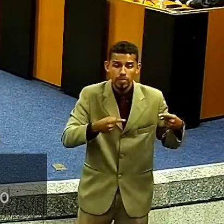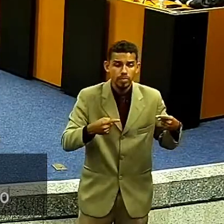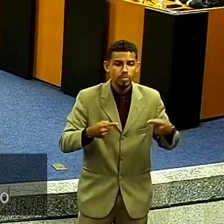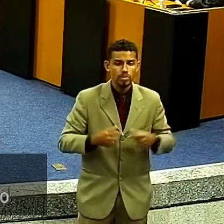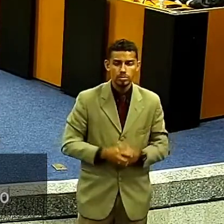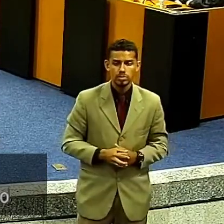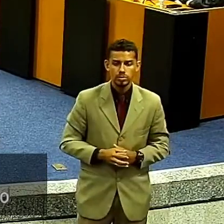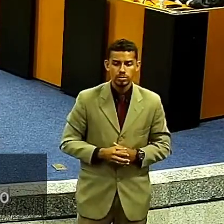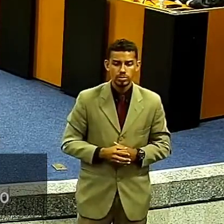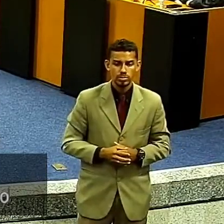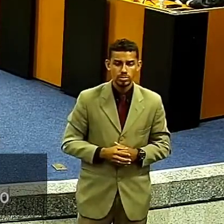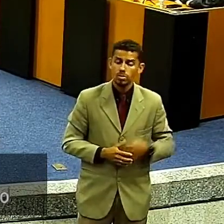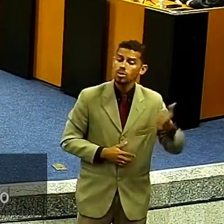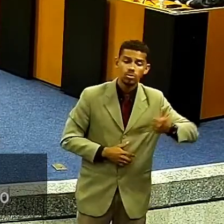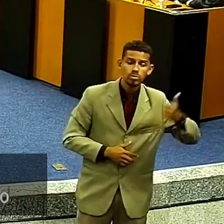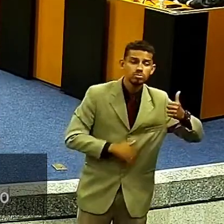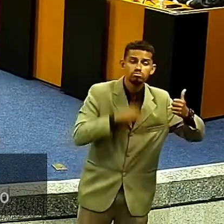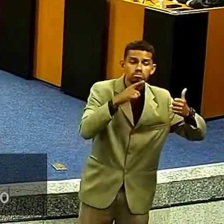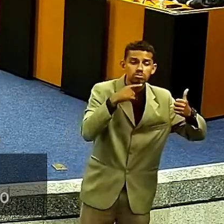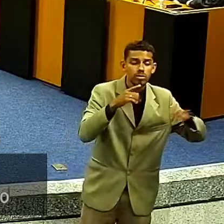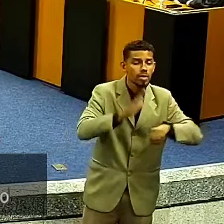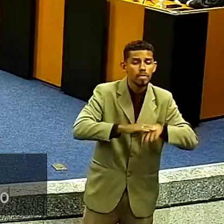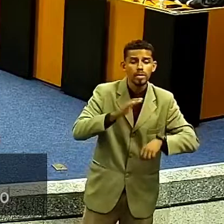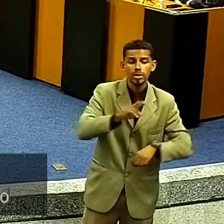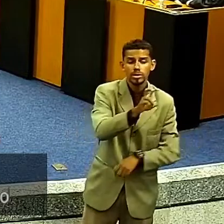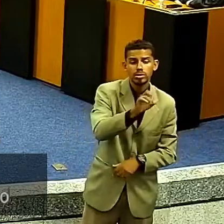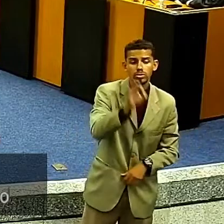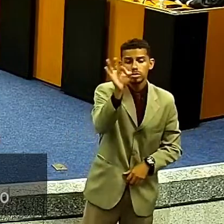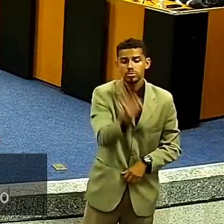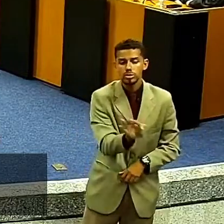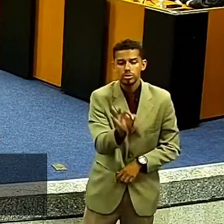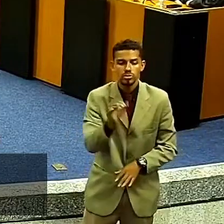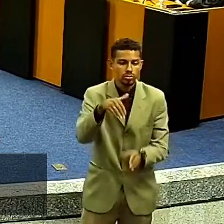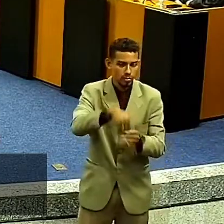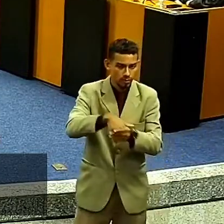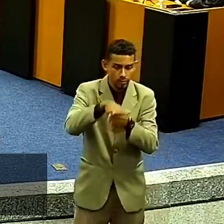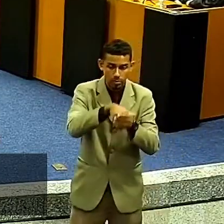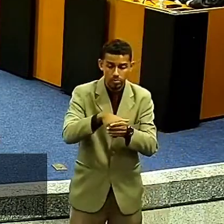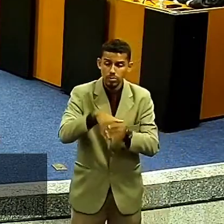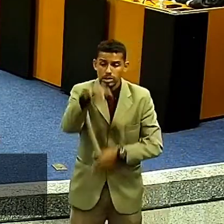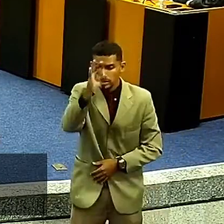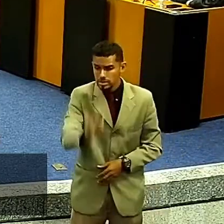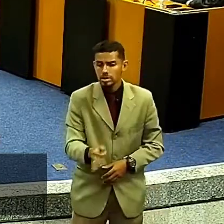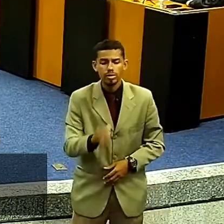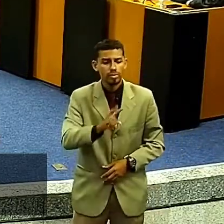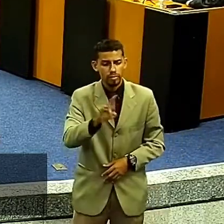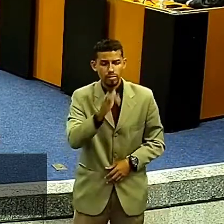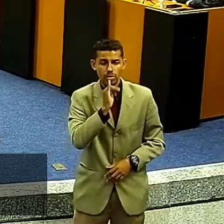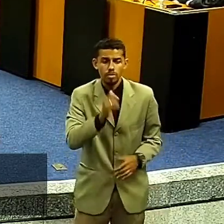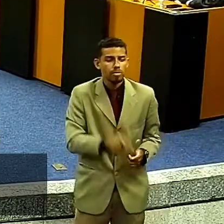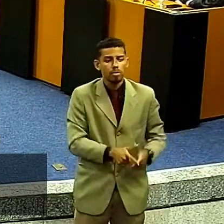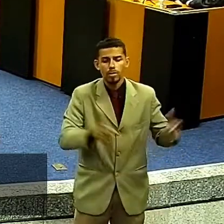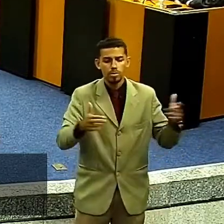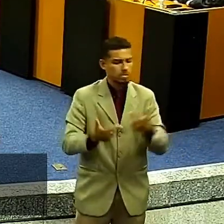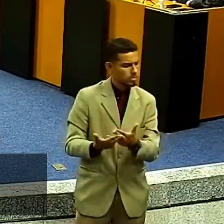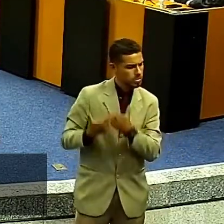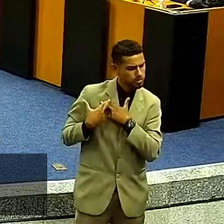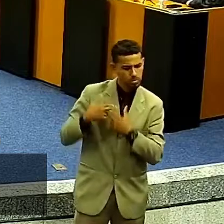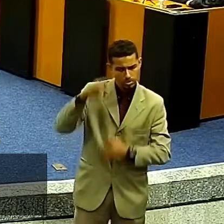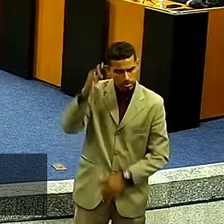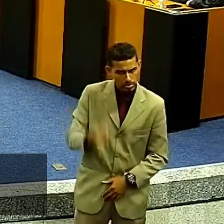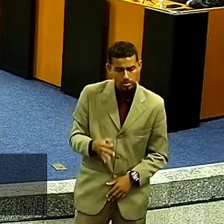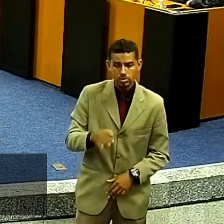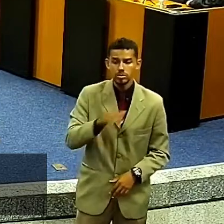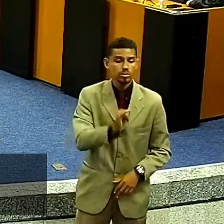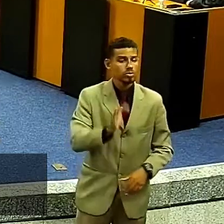concorrentes no primeiro turno atinja mais de 50% dos votos o que certamente trará maior compromisso e legitimidade